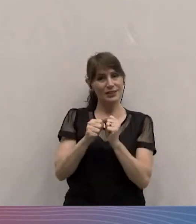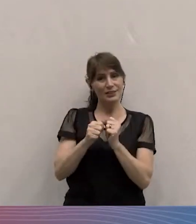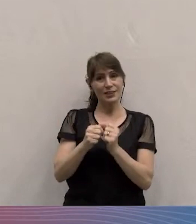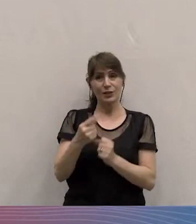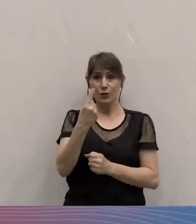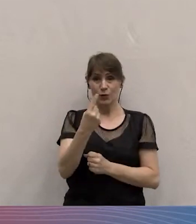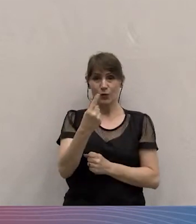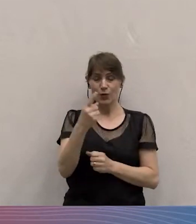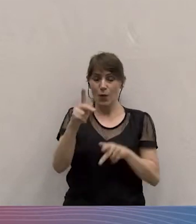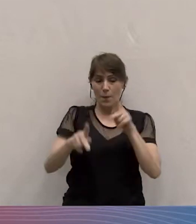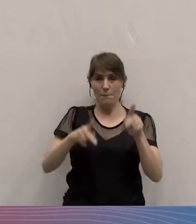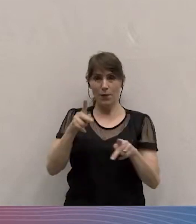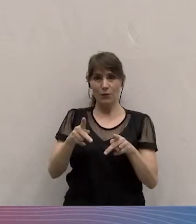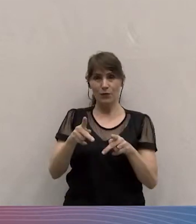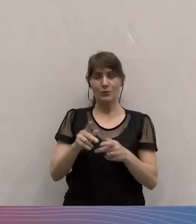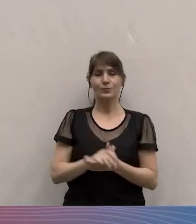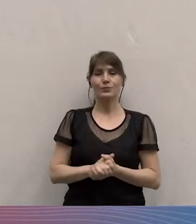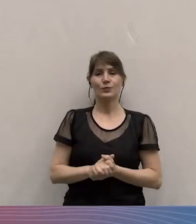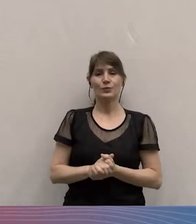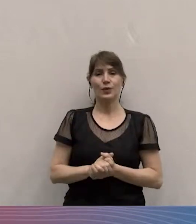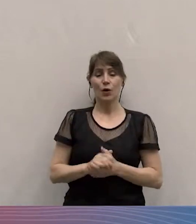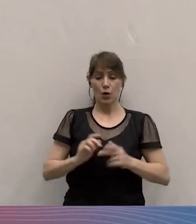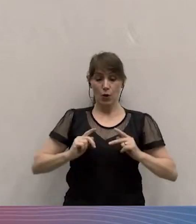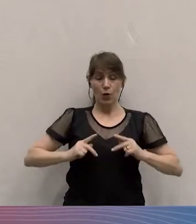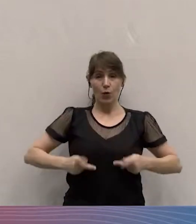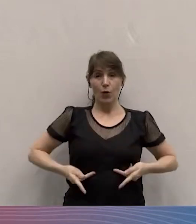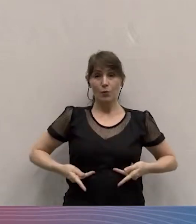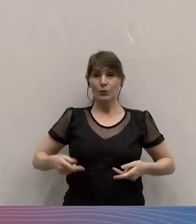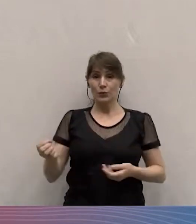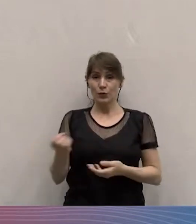um novo homem,